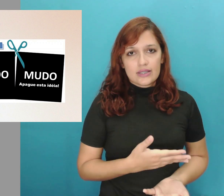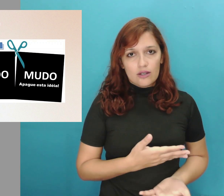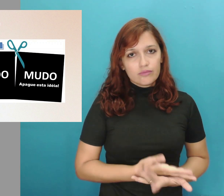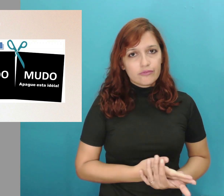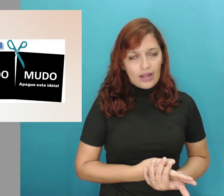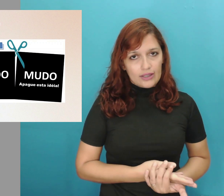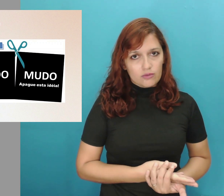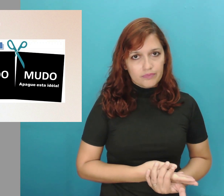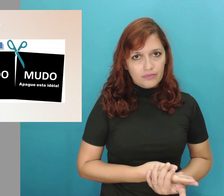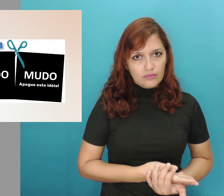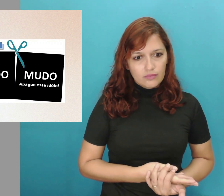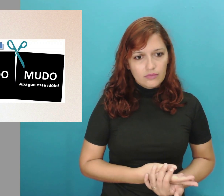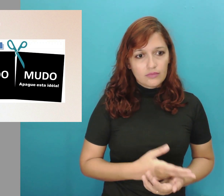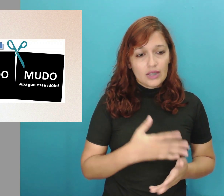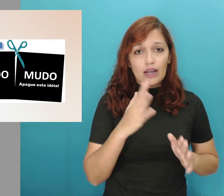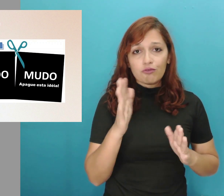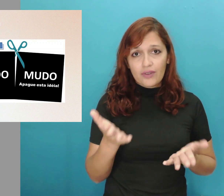não falam